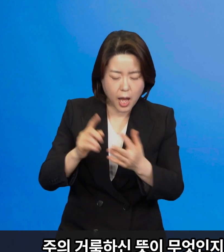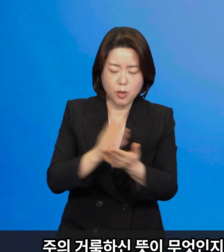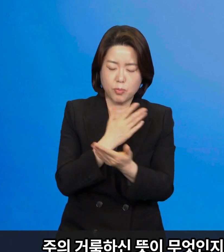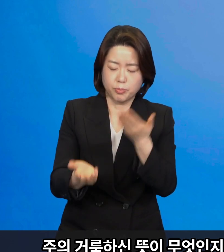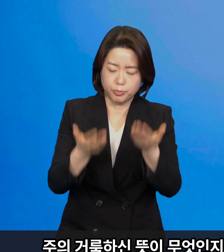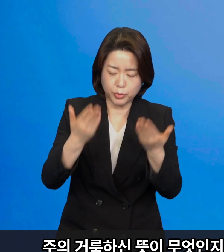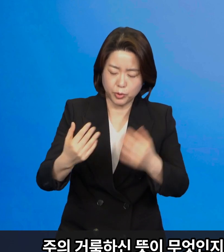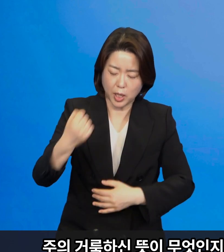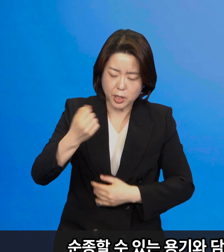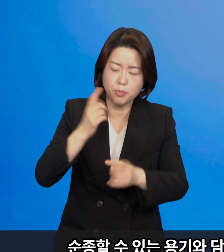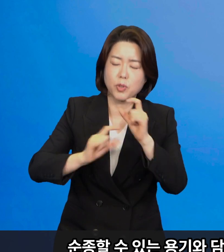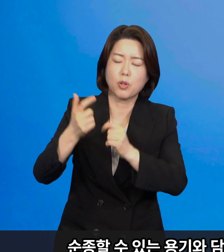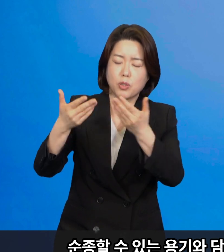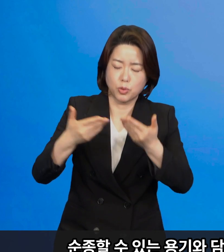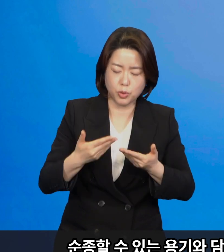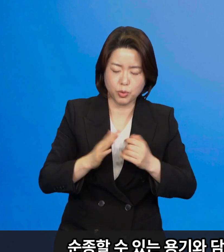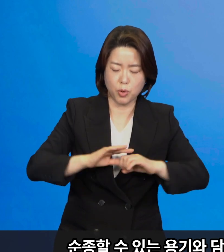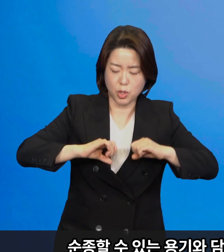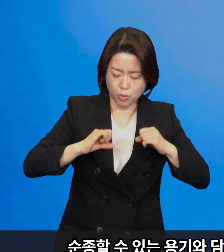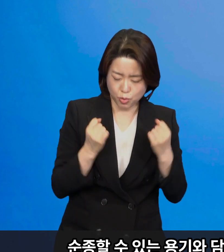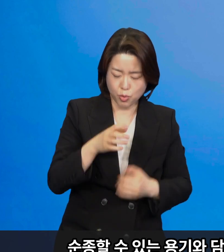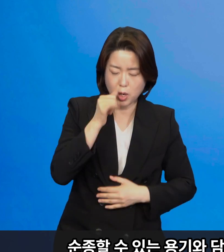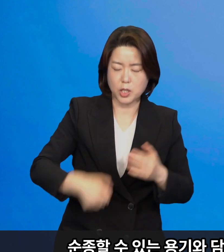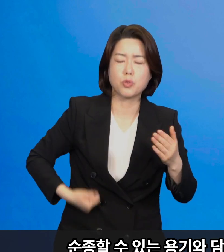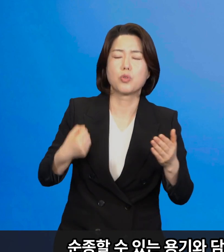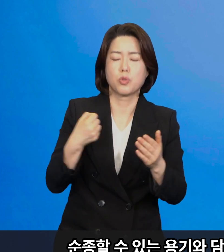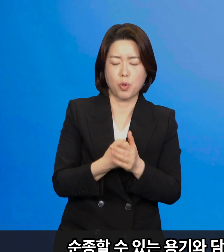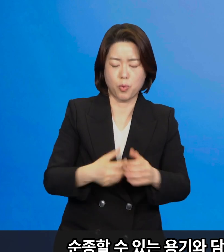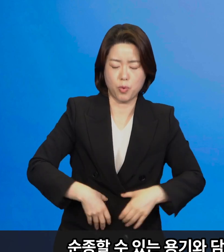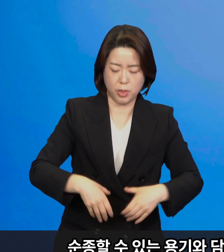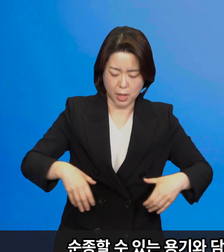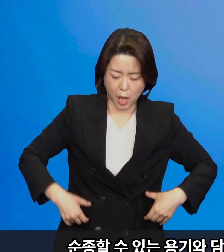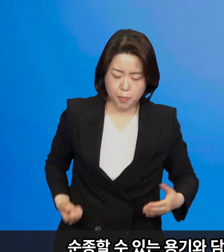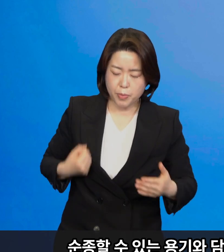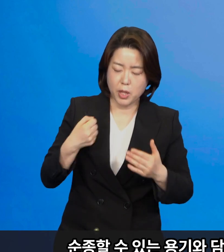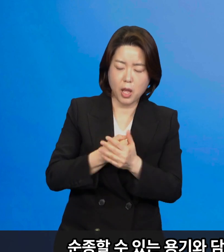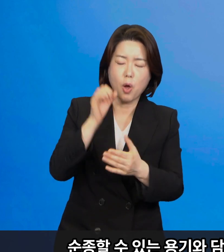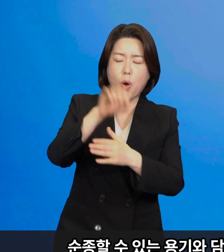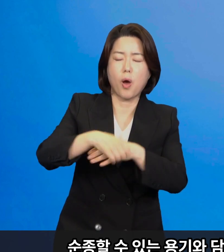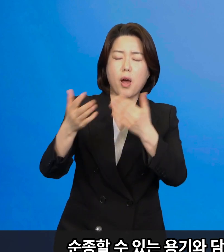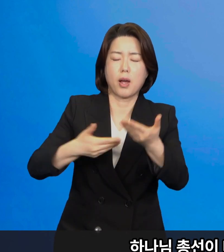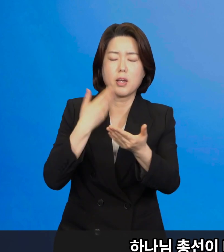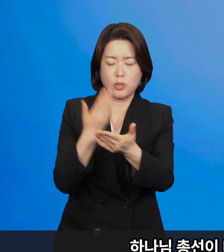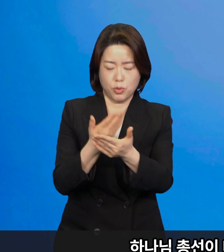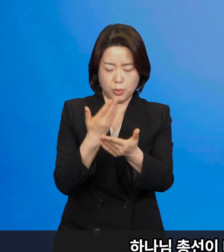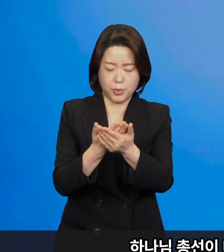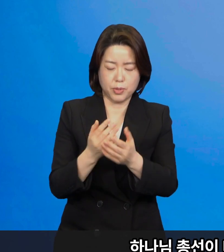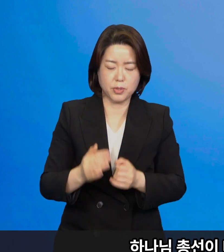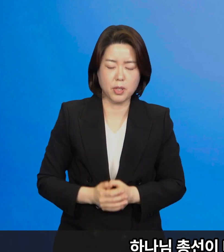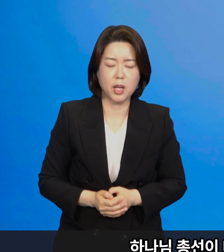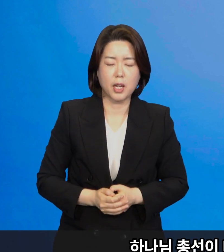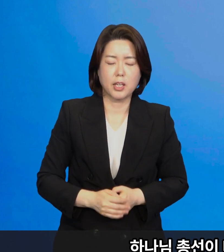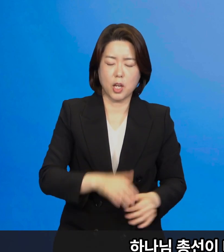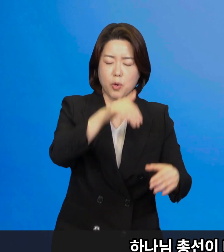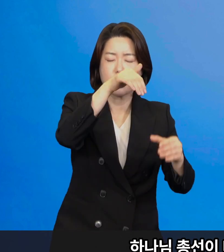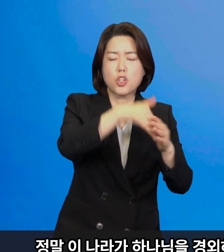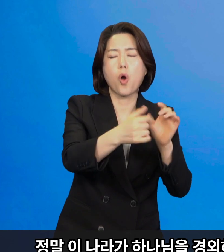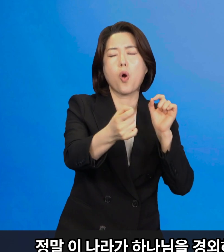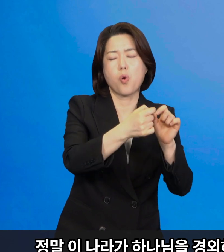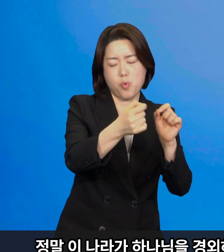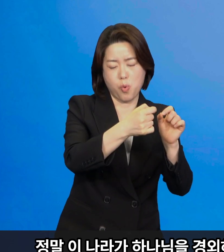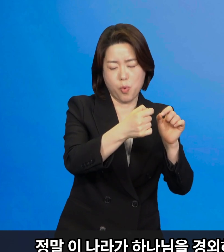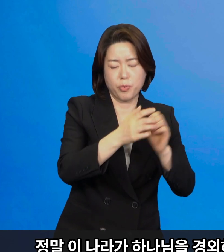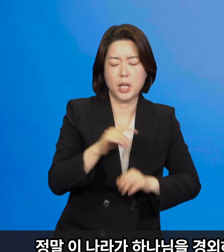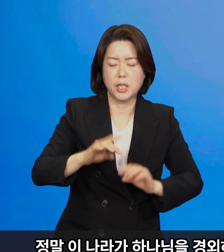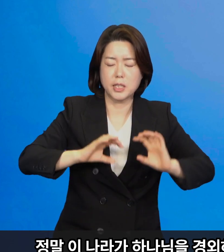분별력을 더하여 주시며 순종할 수 있는 용기와 담대함을 허락하여 주시옵소서. 하나님, 총선이 다가오고 있습니다.